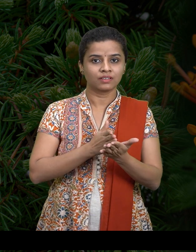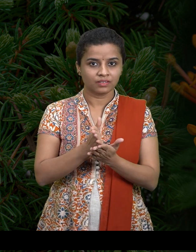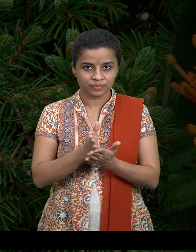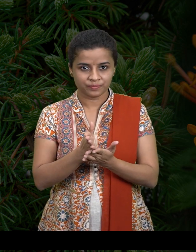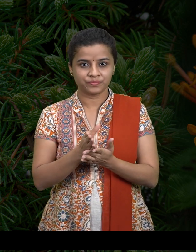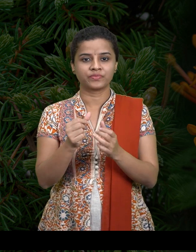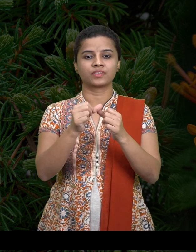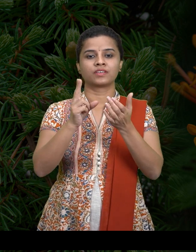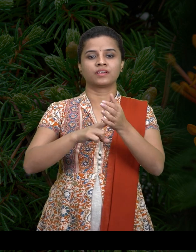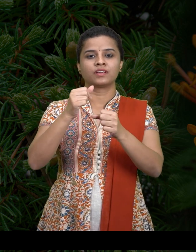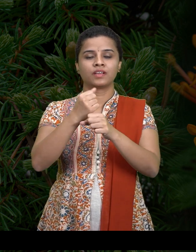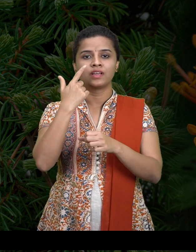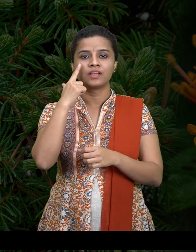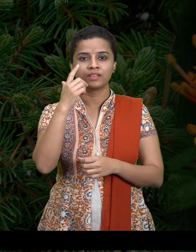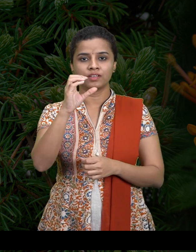वर्गीकरण.